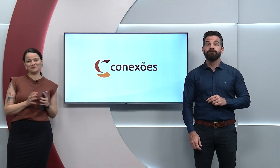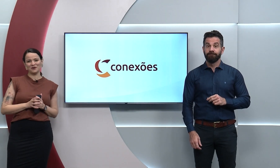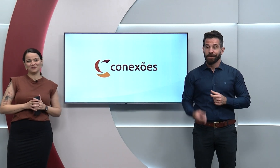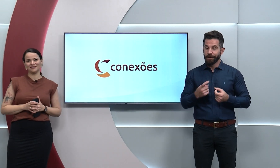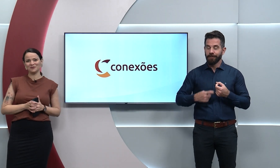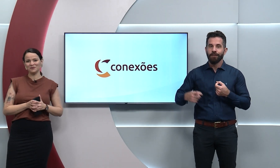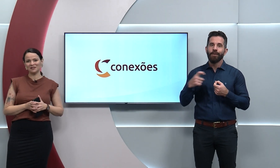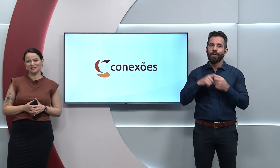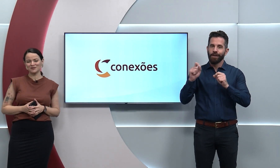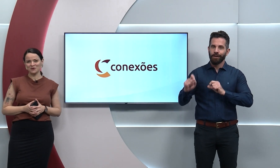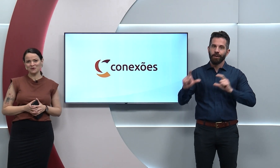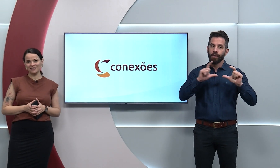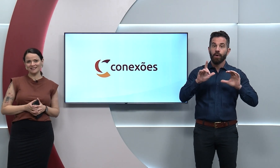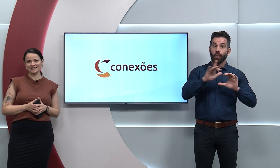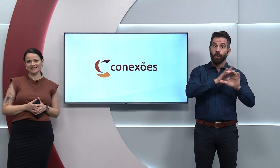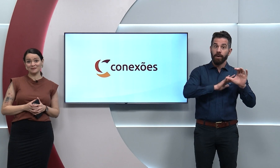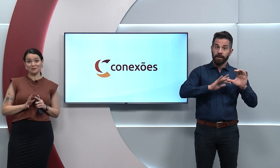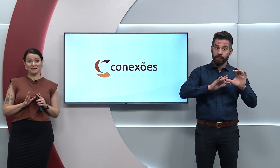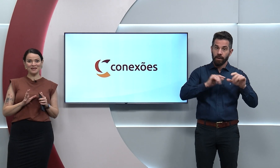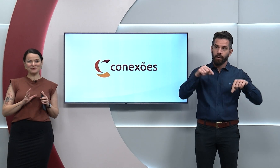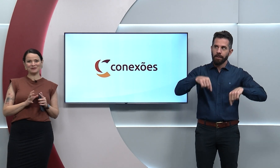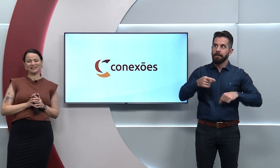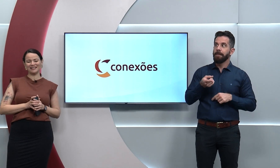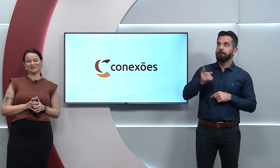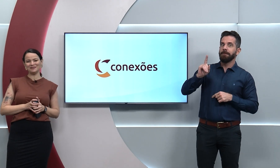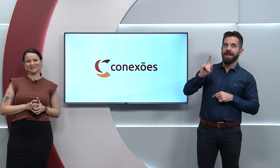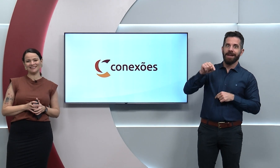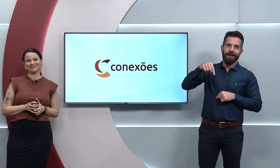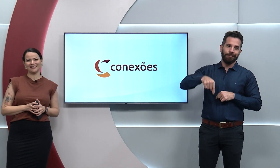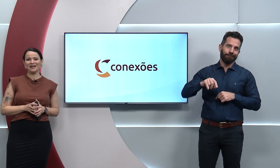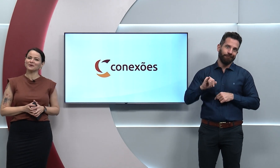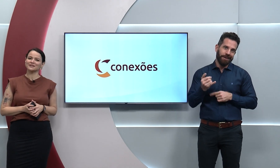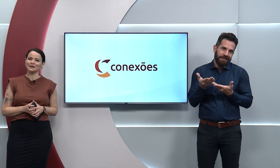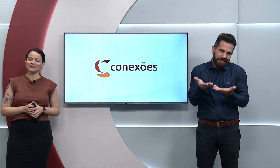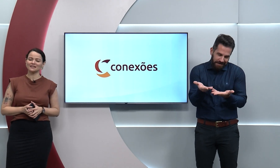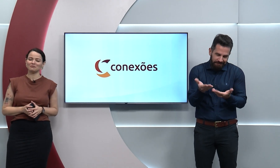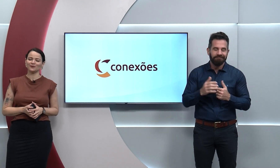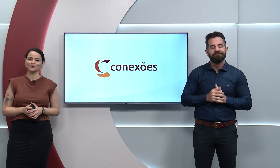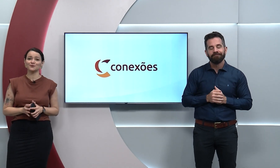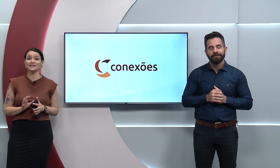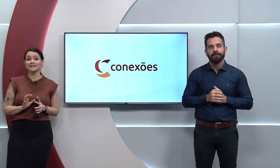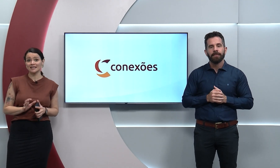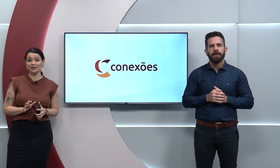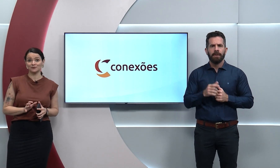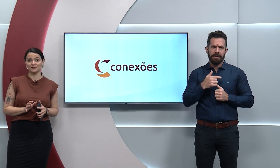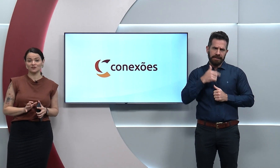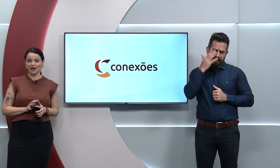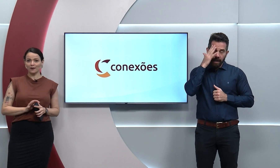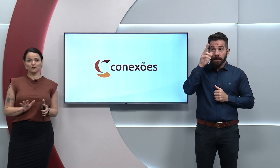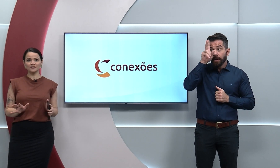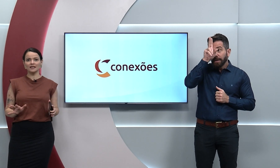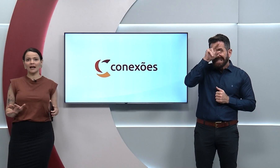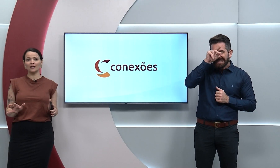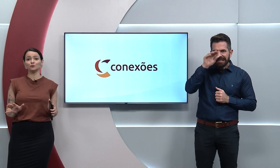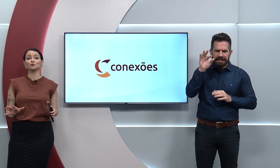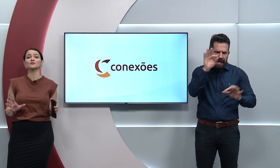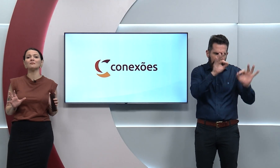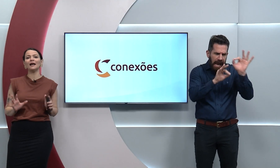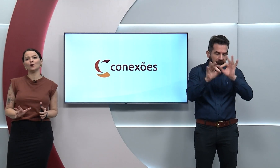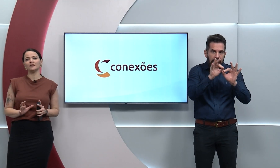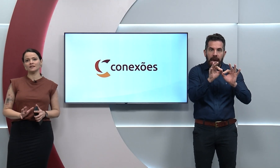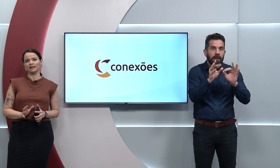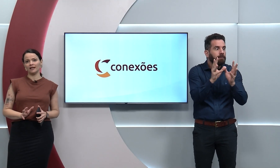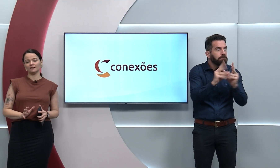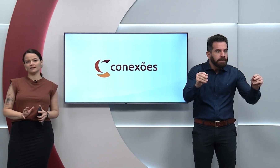Estamos de volta com Conexões, esse primeiro programa do ano. O desaparecimento dos insetos já é considerado um